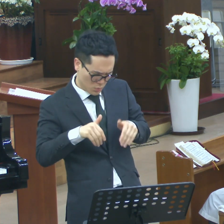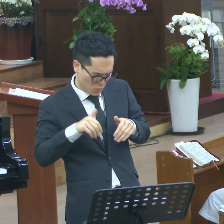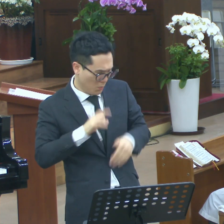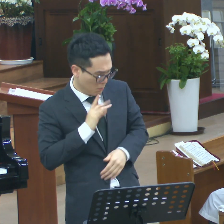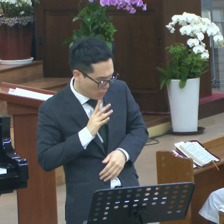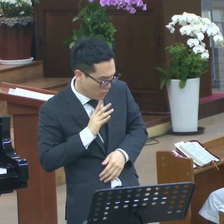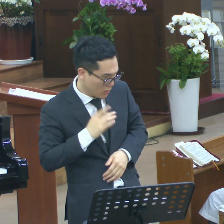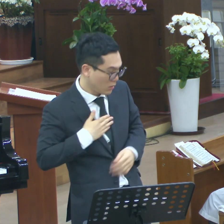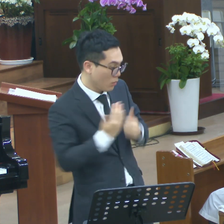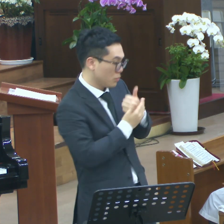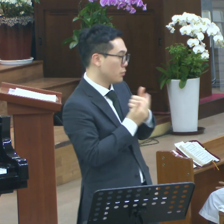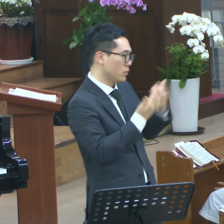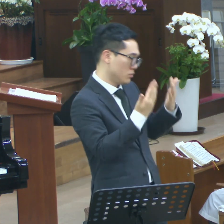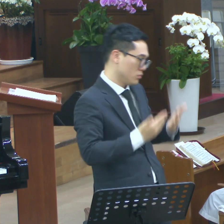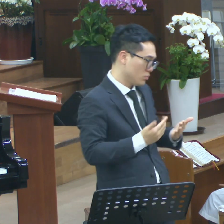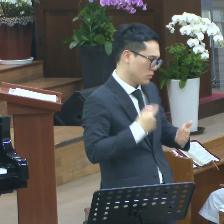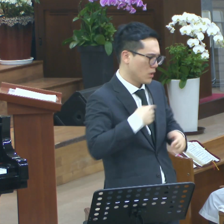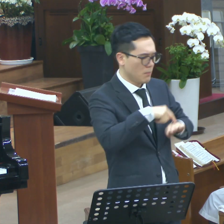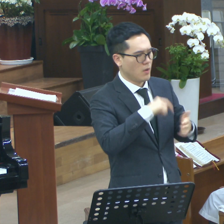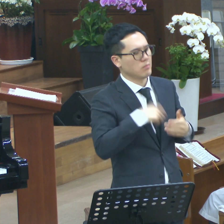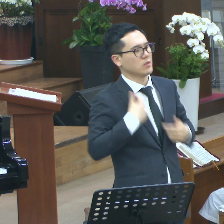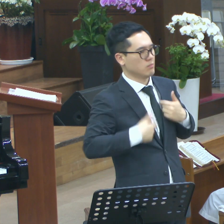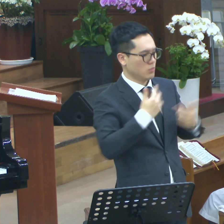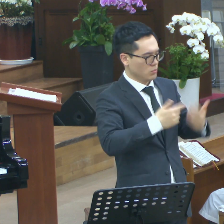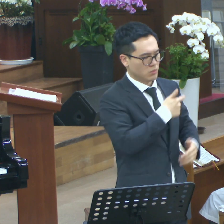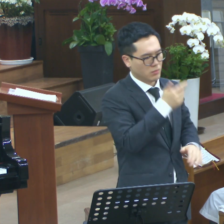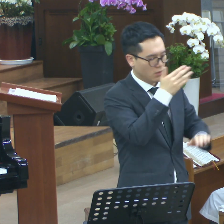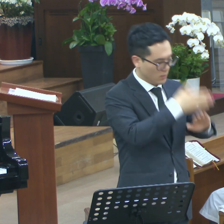마음을 기쁘게 하는 말씀을 하셔서 감사하다 그런 거죠.